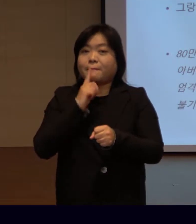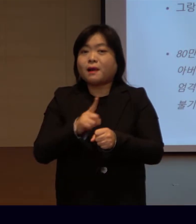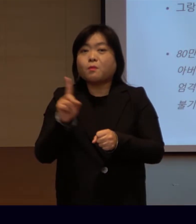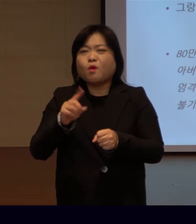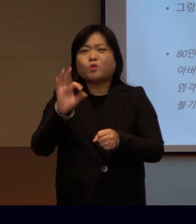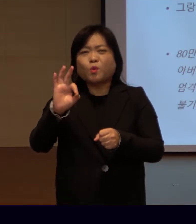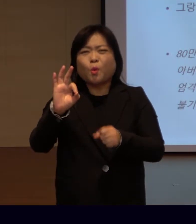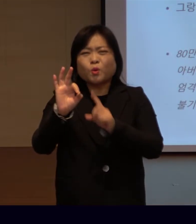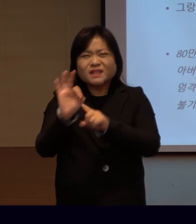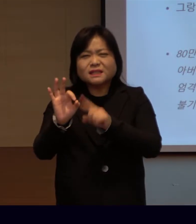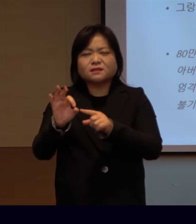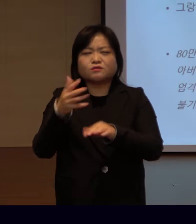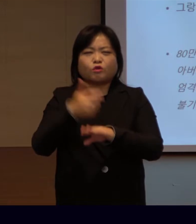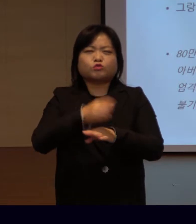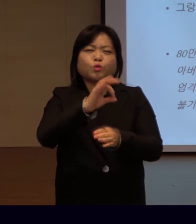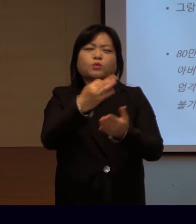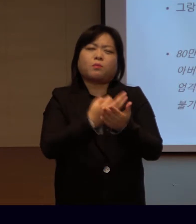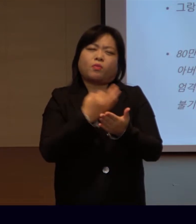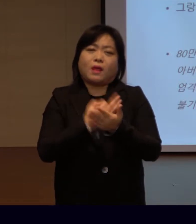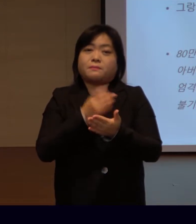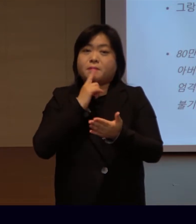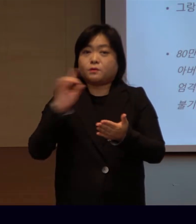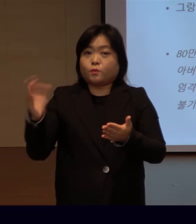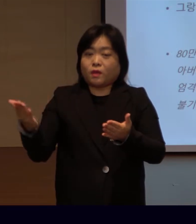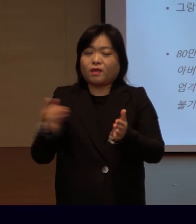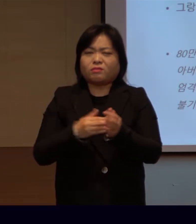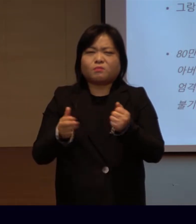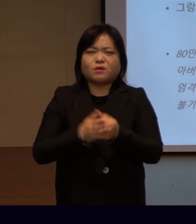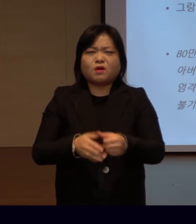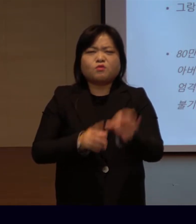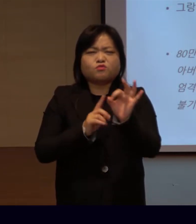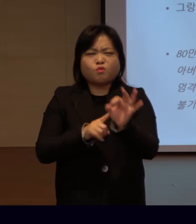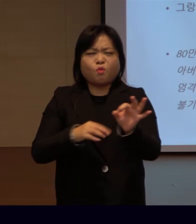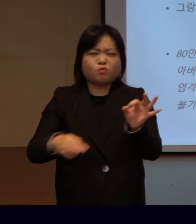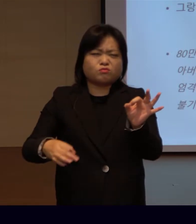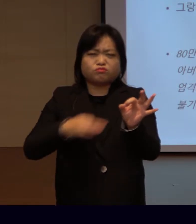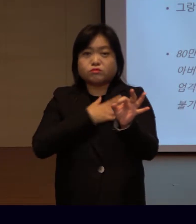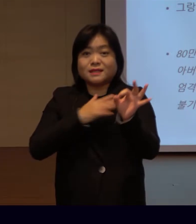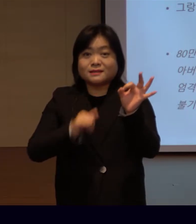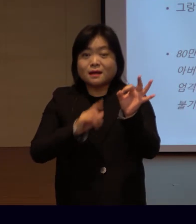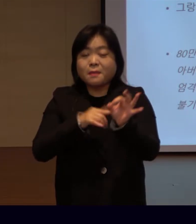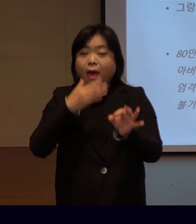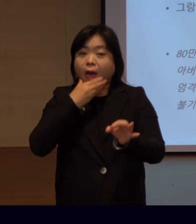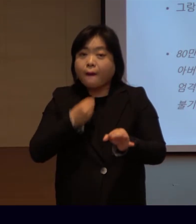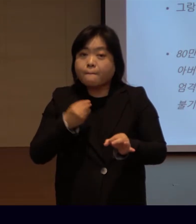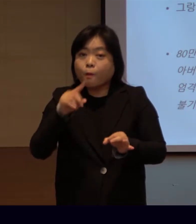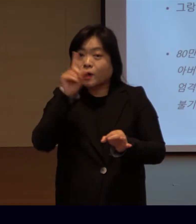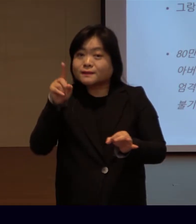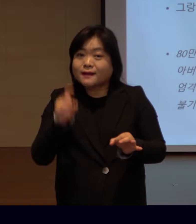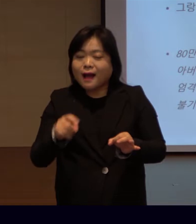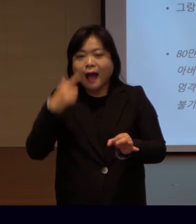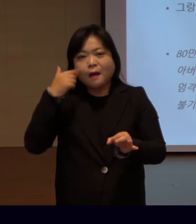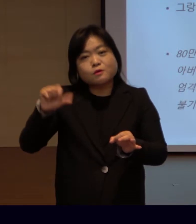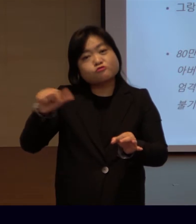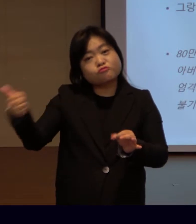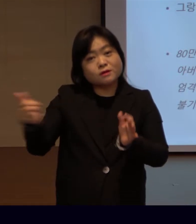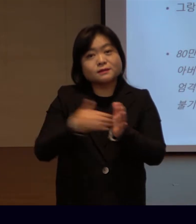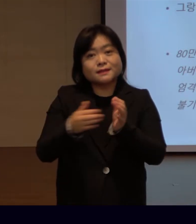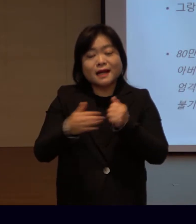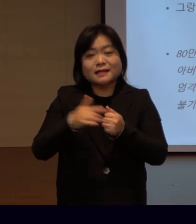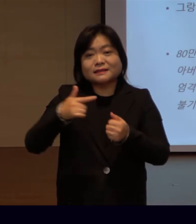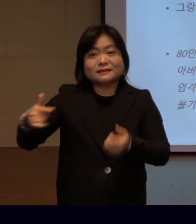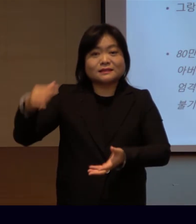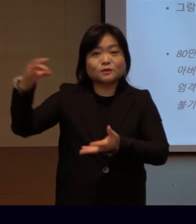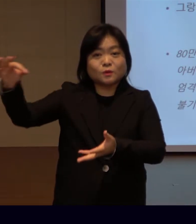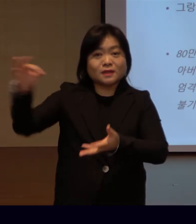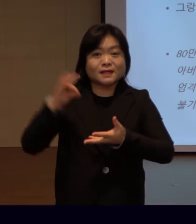얘기죠. 그러면 이렇게 돈이 많은 사람이 행복했을까? 아버지가 죽었으니까 어마어마한 재산을